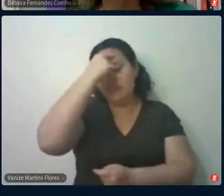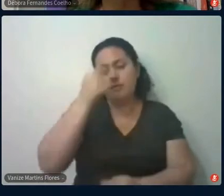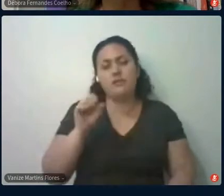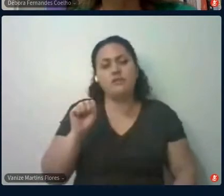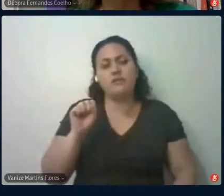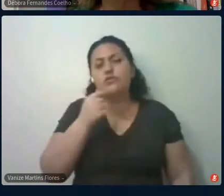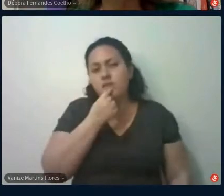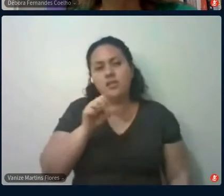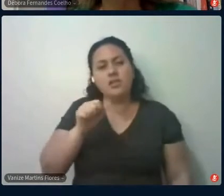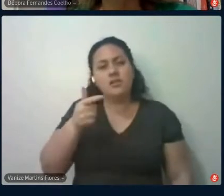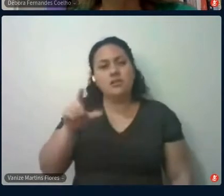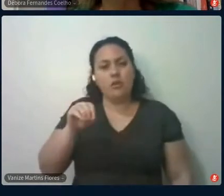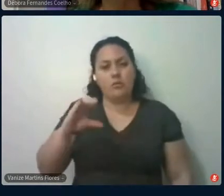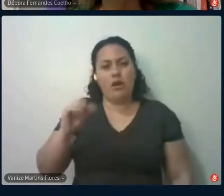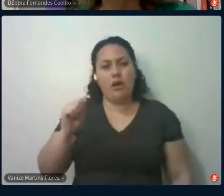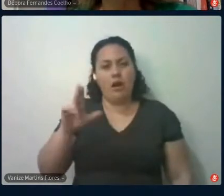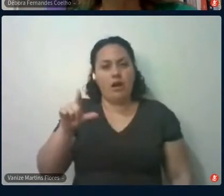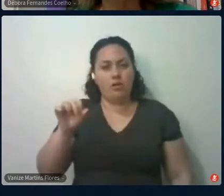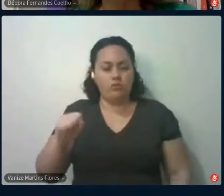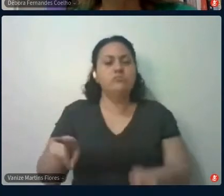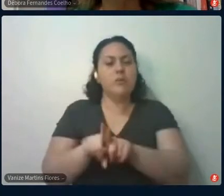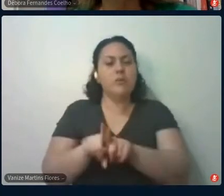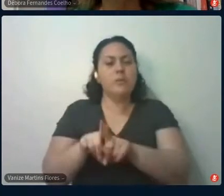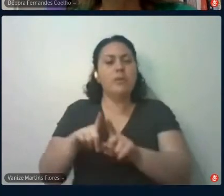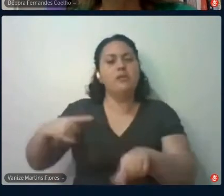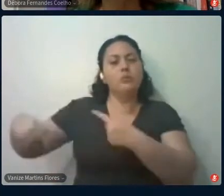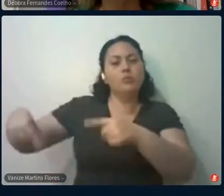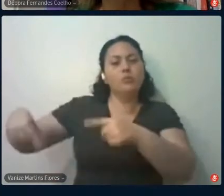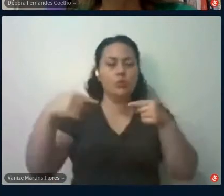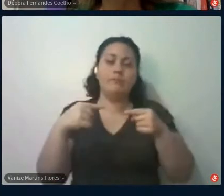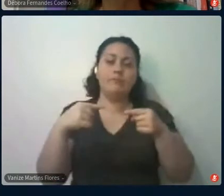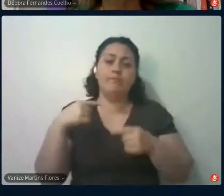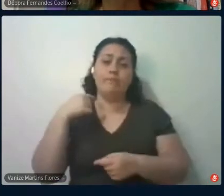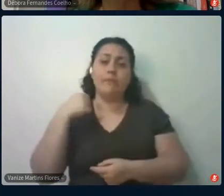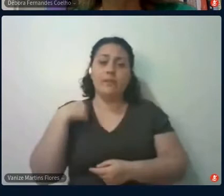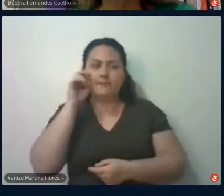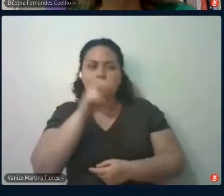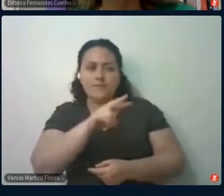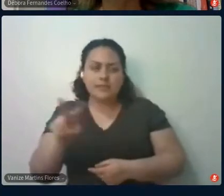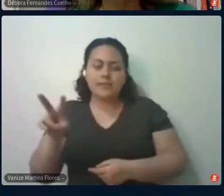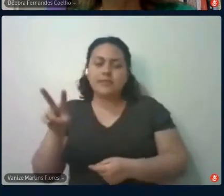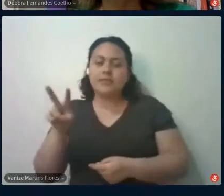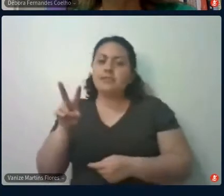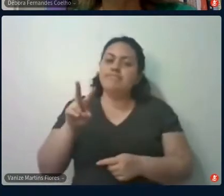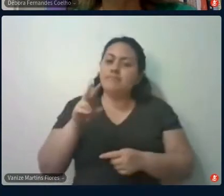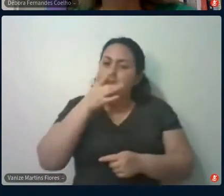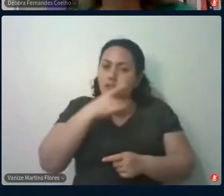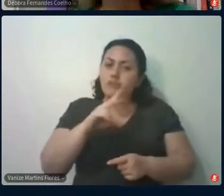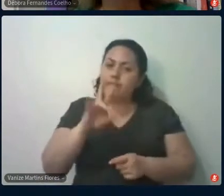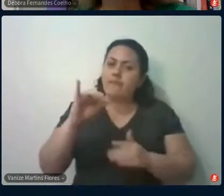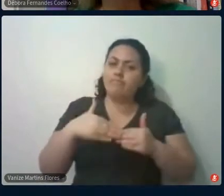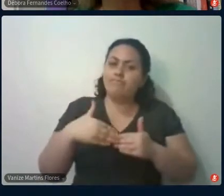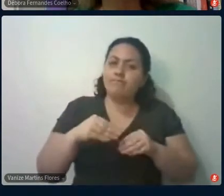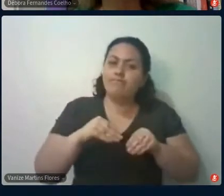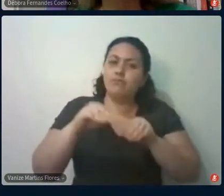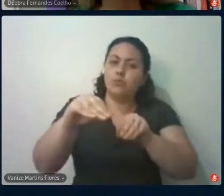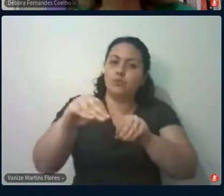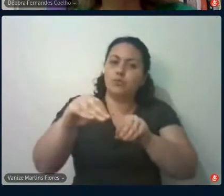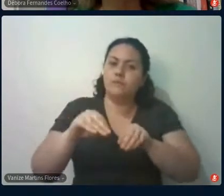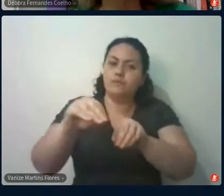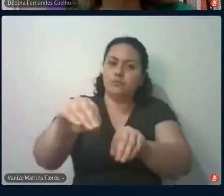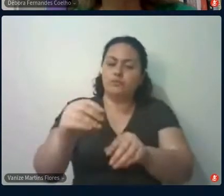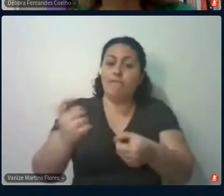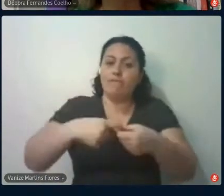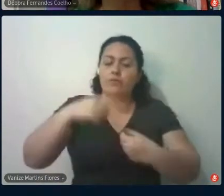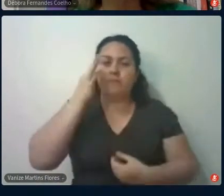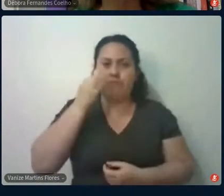gente imagina que com esse comportamento da epidemia, cada vez vai ficando mais para frente, essa volta presencial. Por isso, então, nós